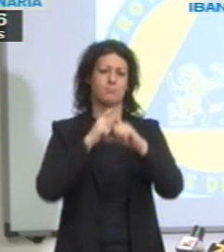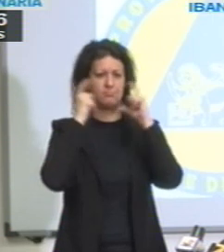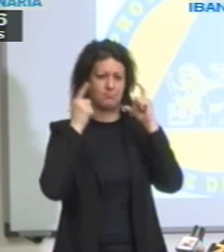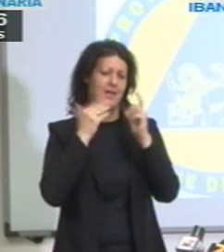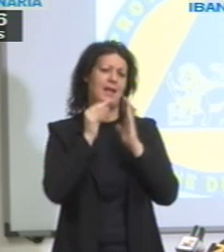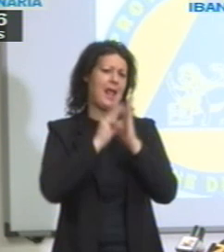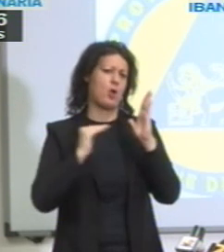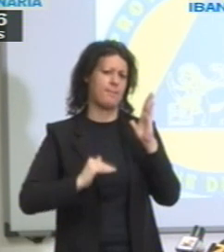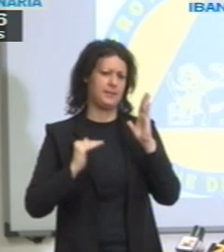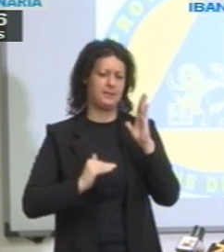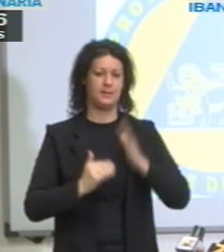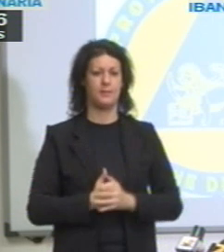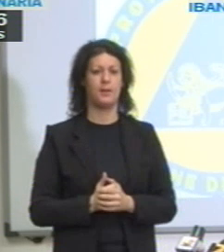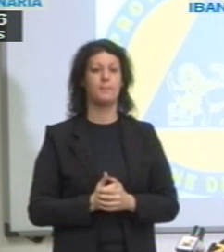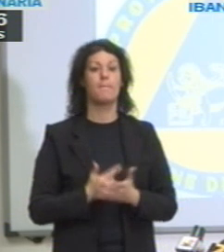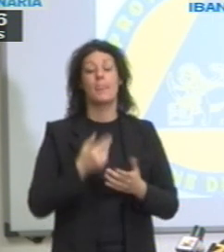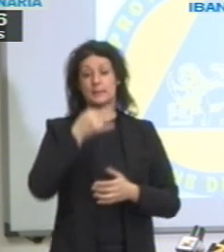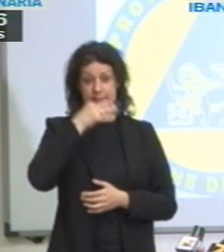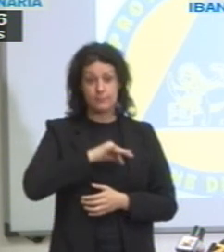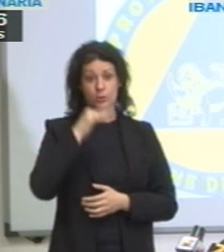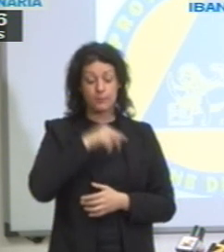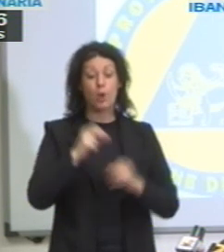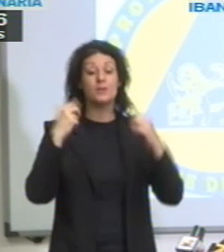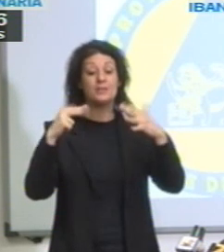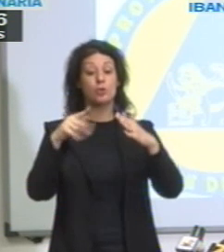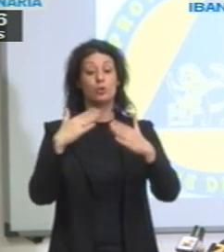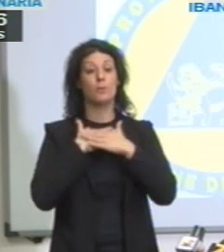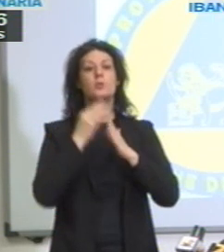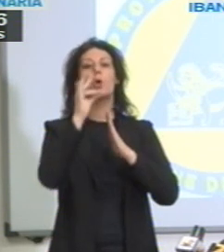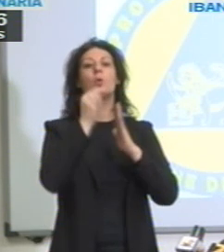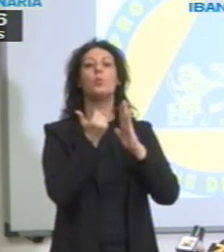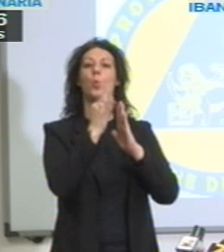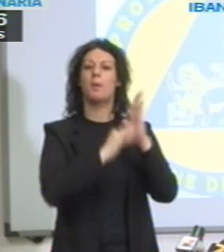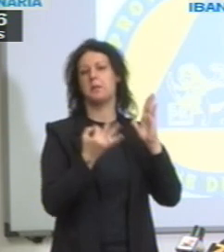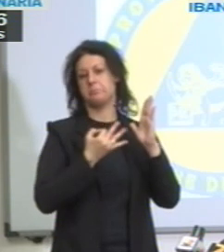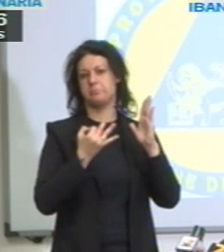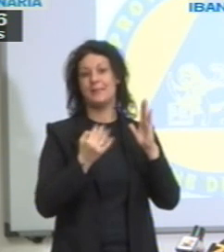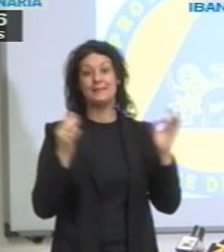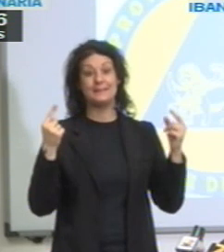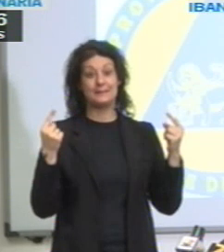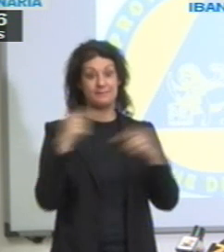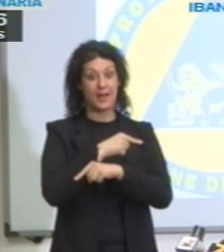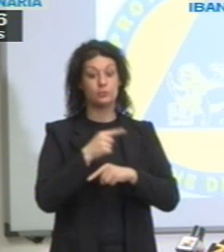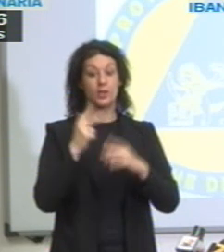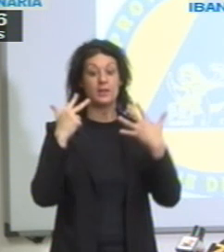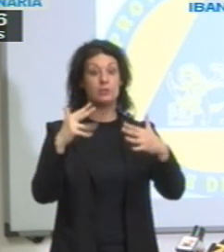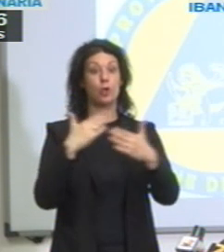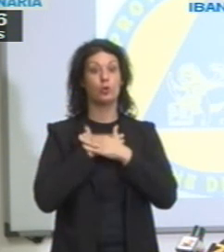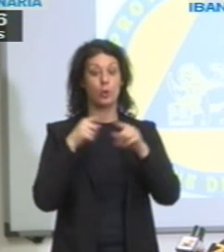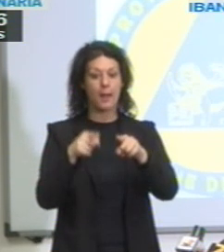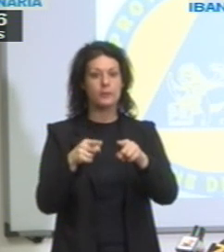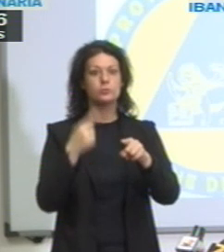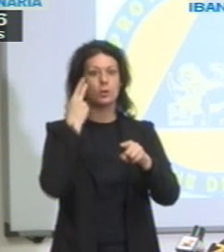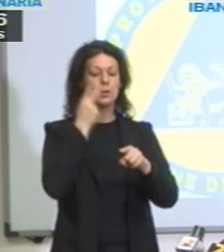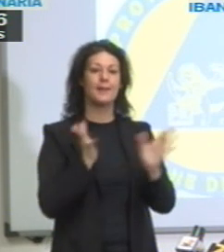dire che possiamo arrivare al 18 con bei numeri. Se arrivo al 18 con raddoppio delle terapie intensive, va a finire che ci tocca fare un'ordinanza per tornare a